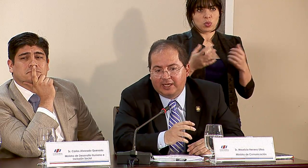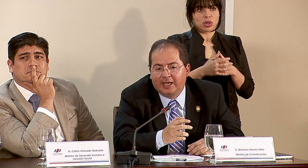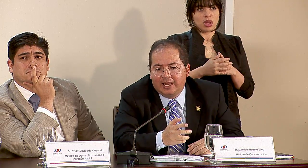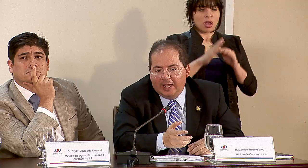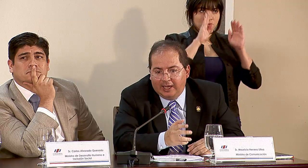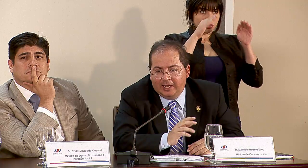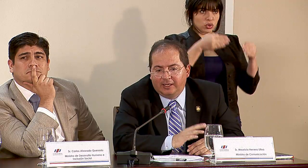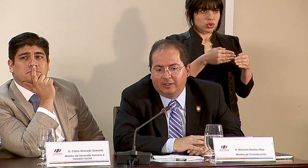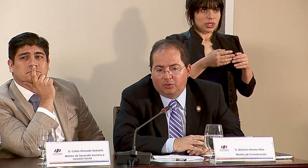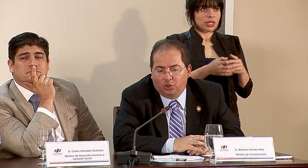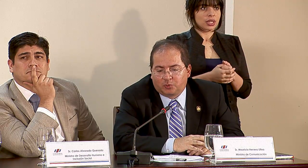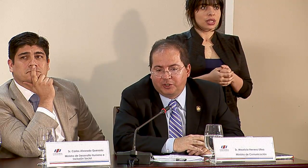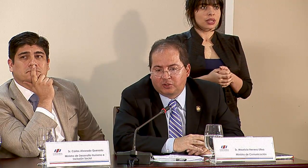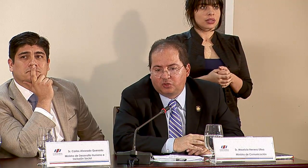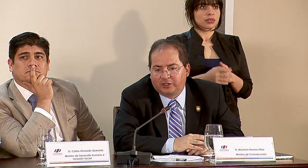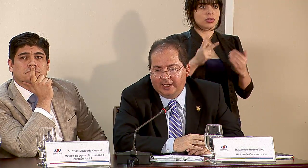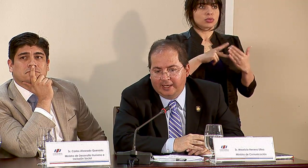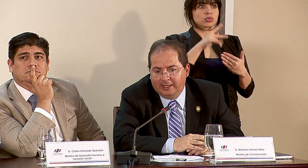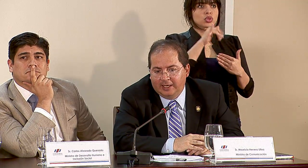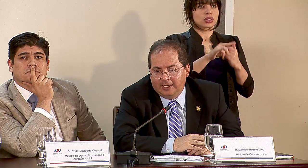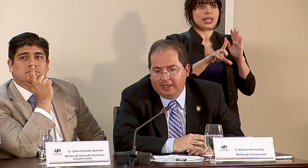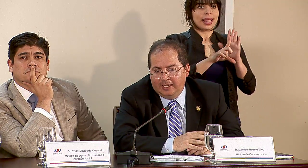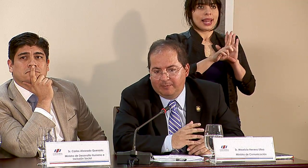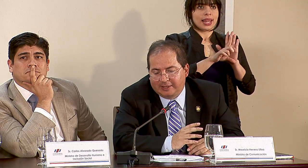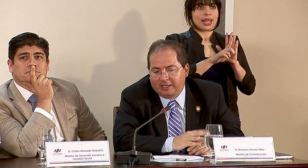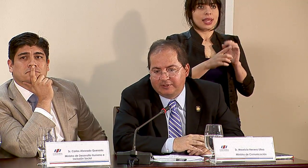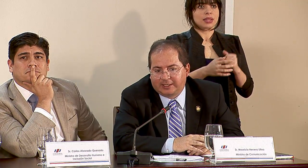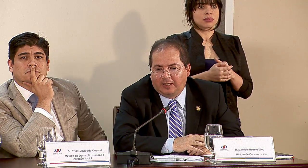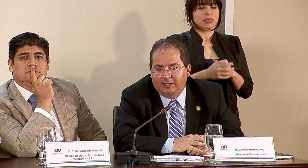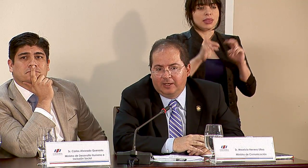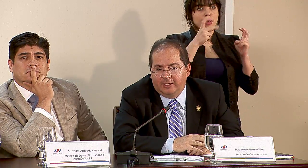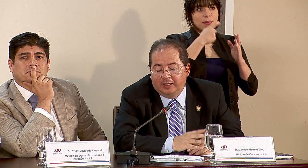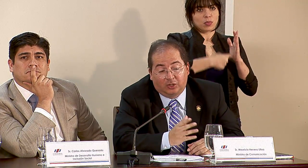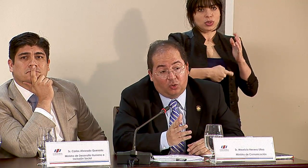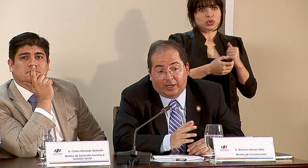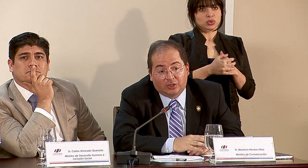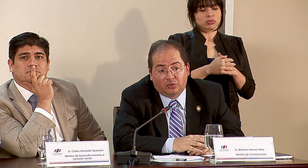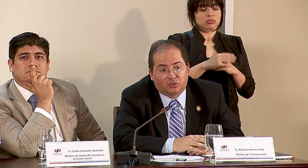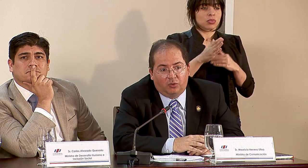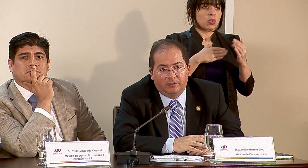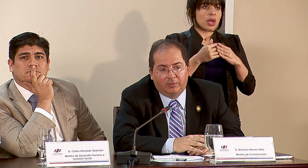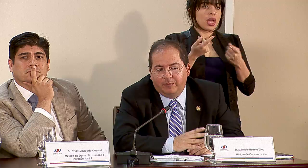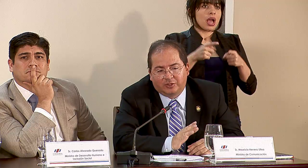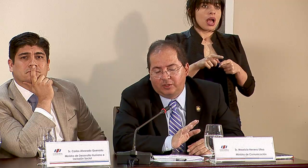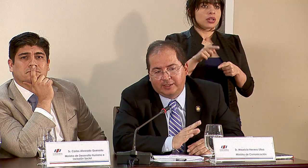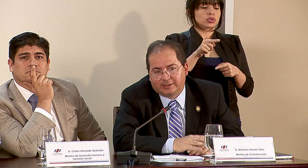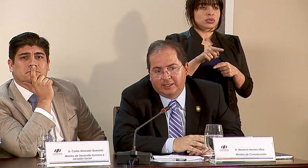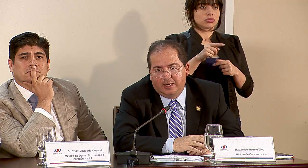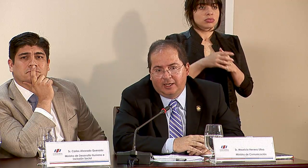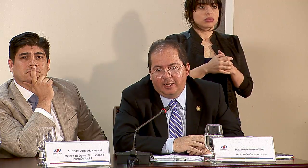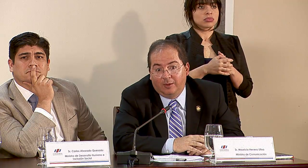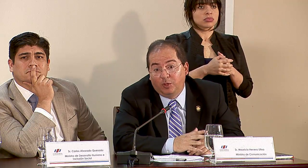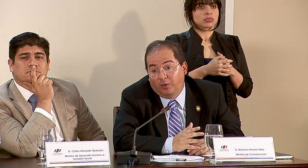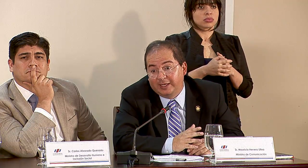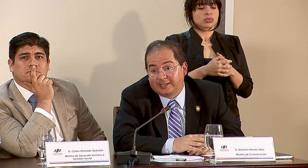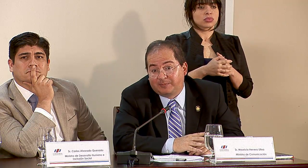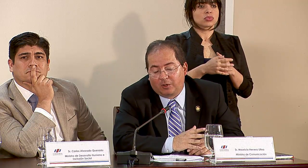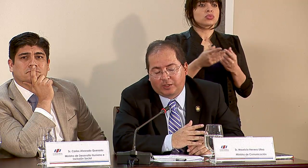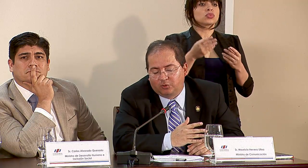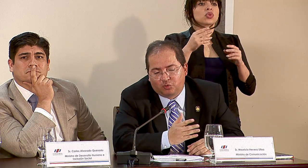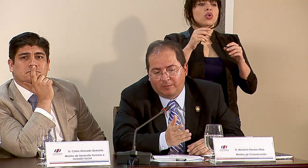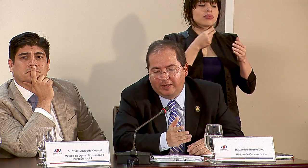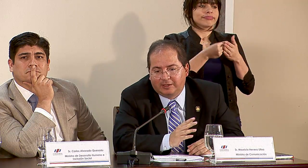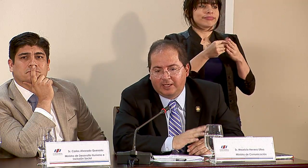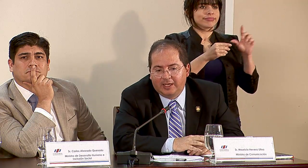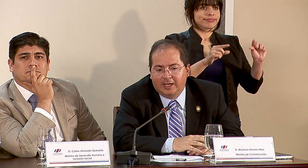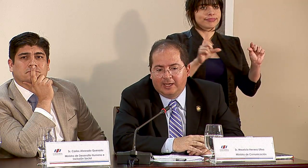concentre en los proyectos de ley en materia fiscal y que en todo caso son inversiones muy modestas